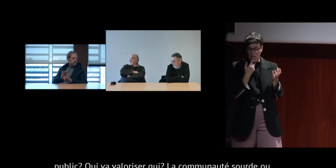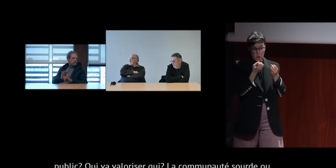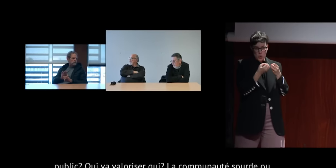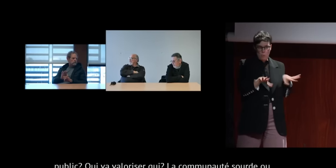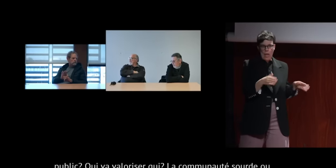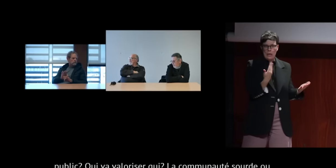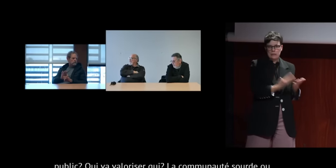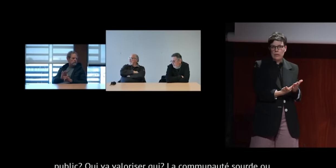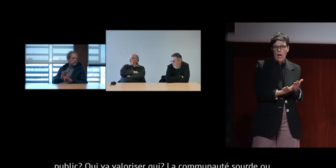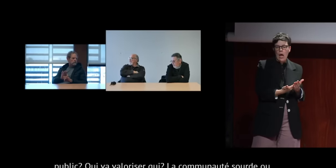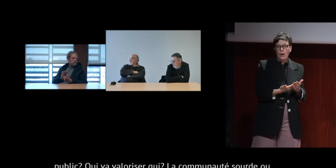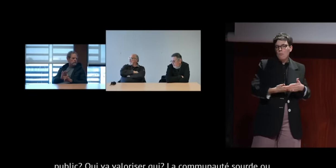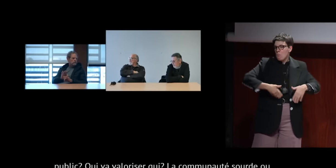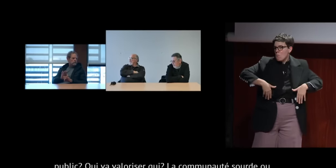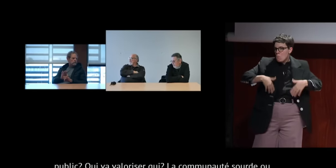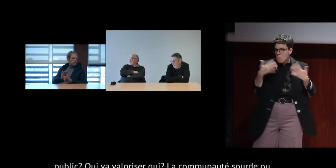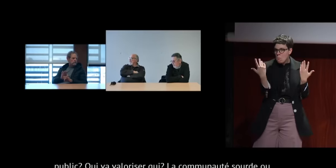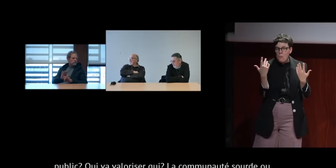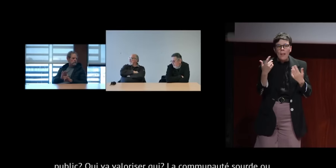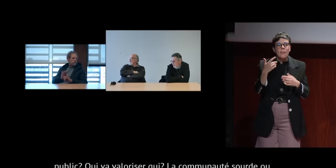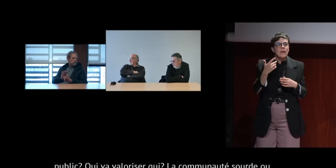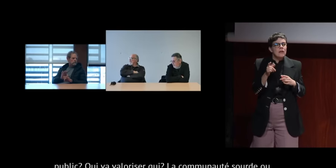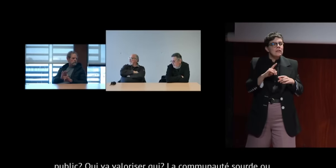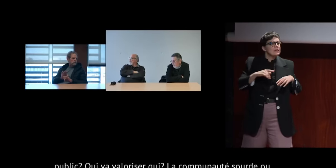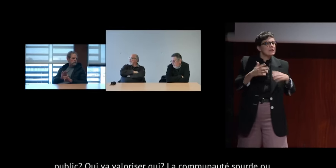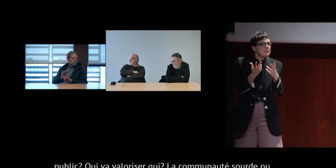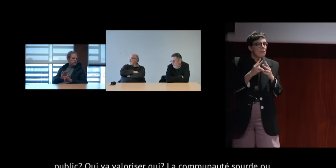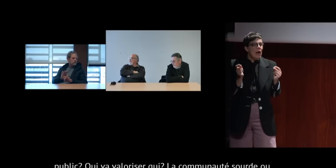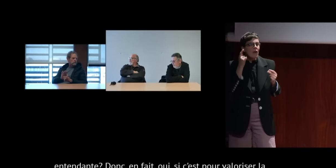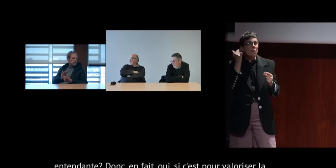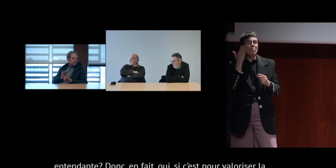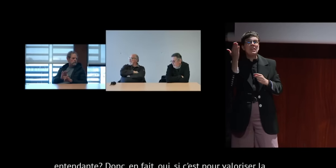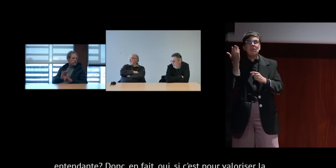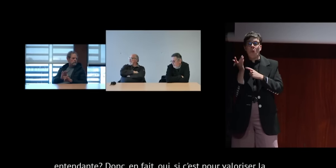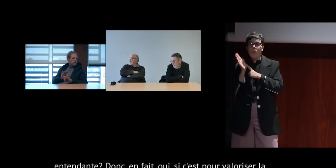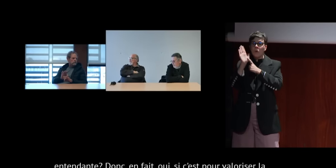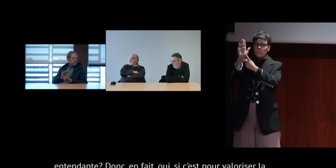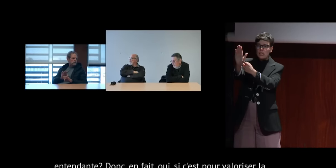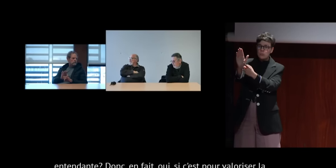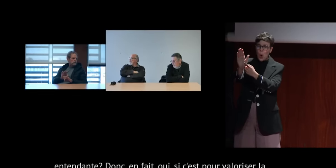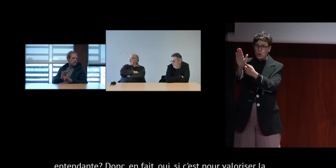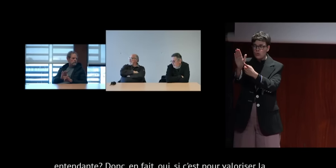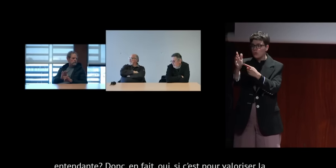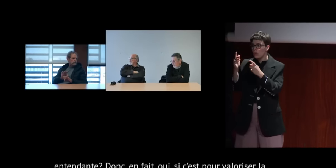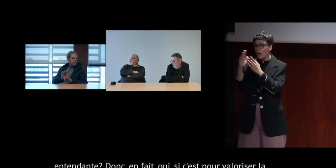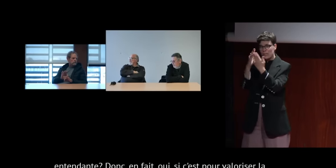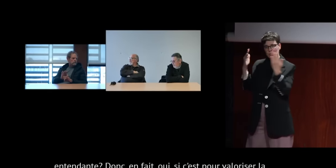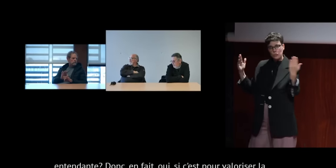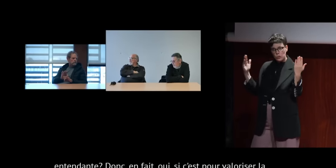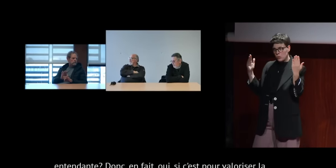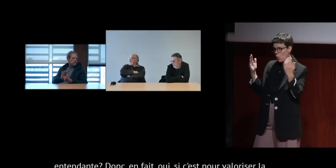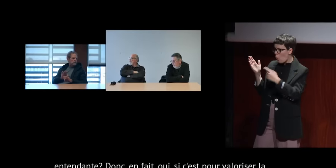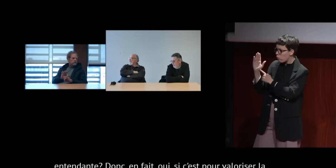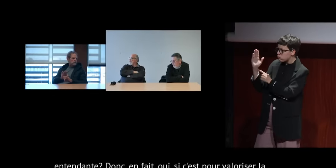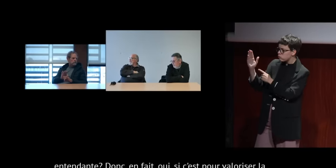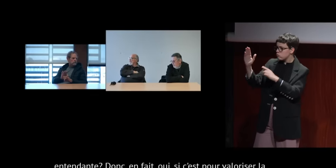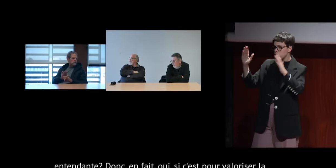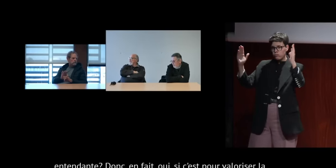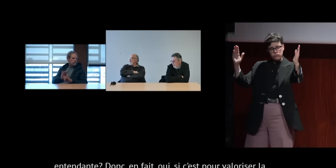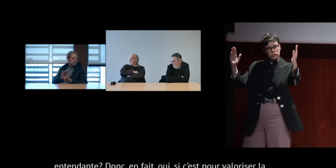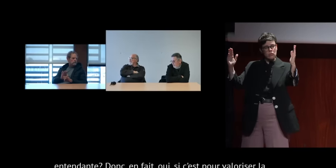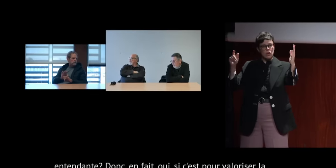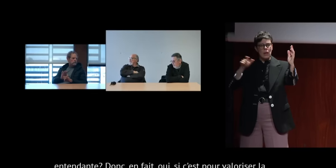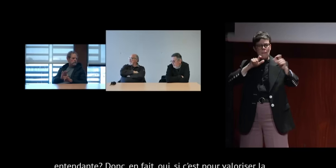des signes, peut-être qu'on risque, la traduction risque peut-être de perdre ça.